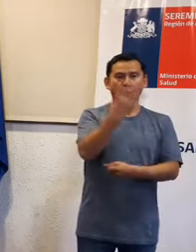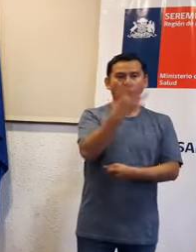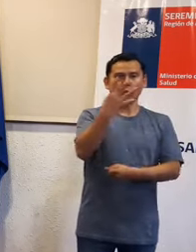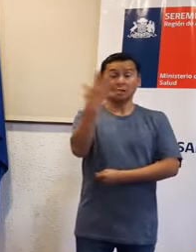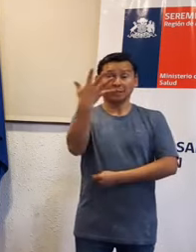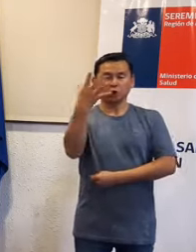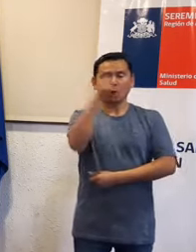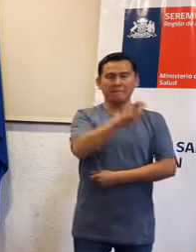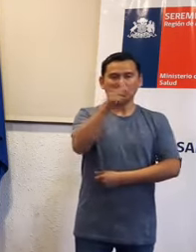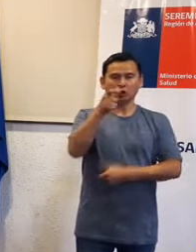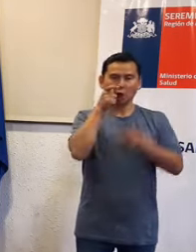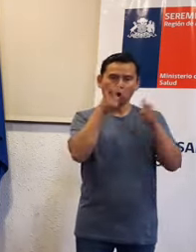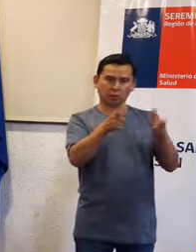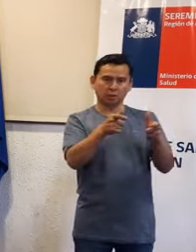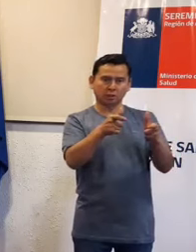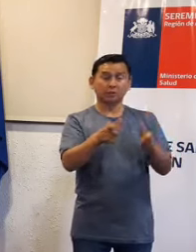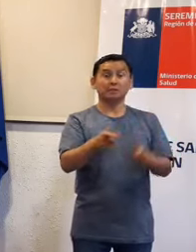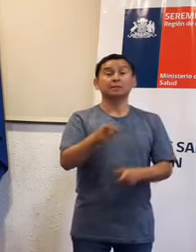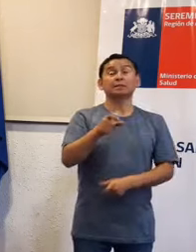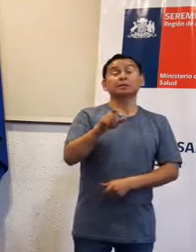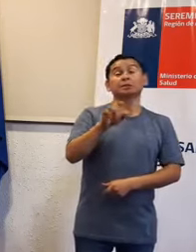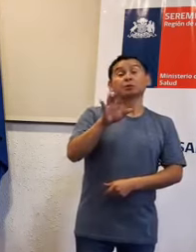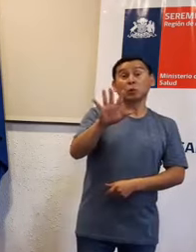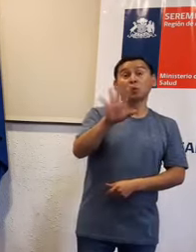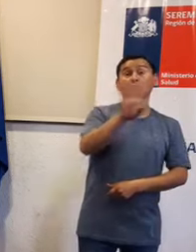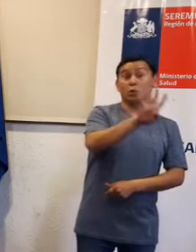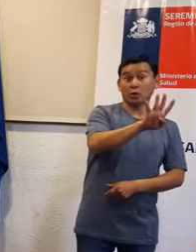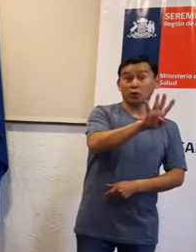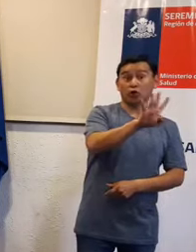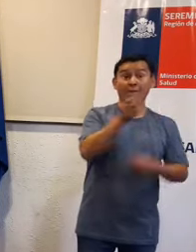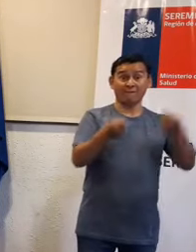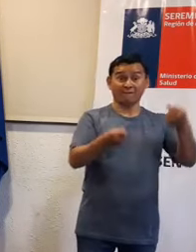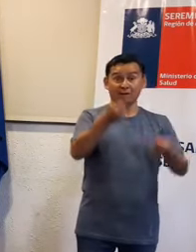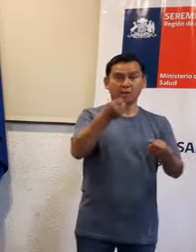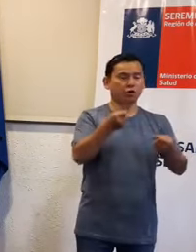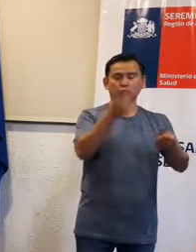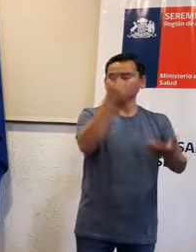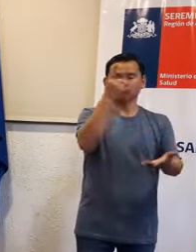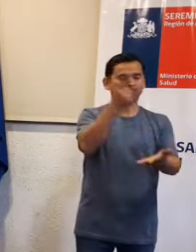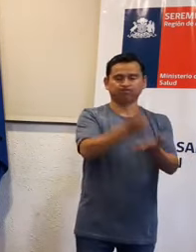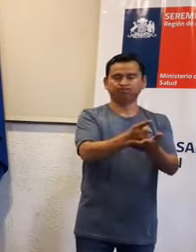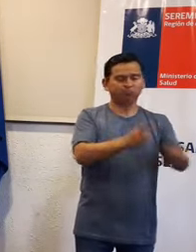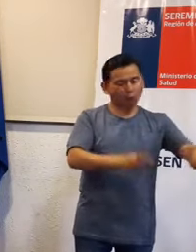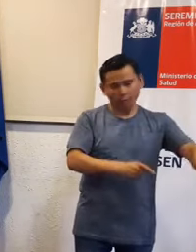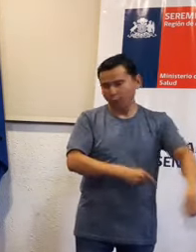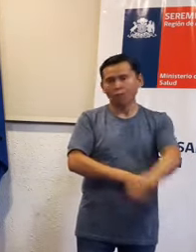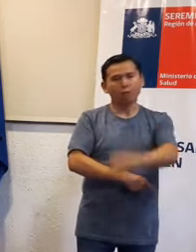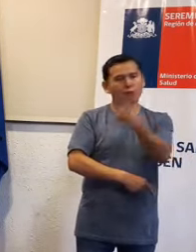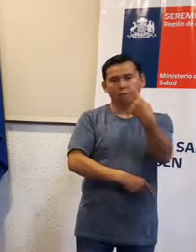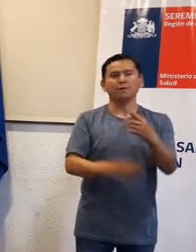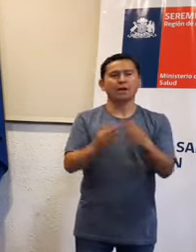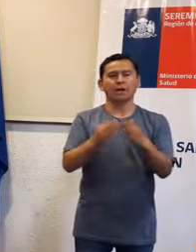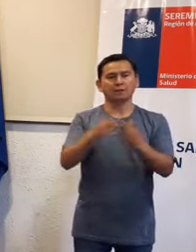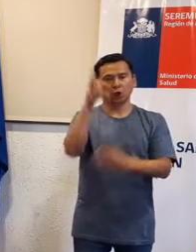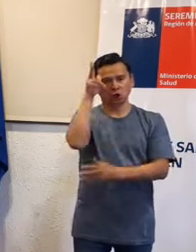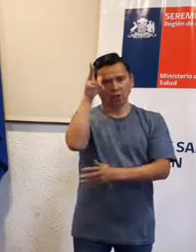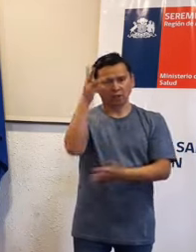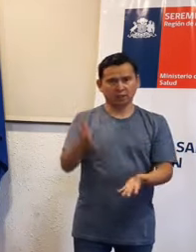personas y acá son los 54 vehículos que fueron devueltos a su primera residencia